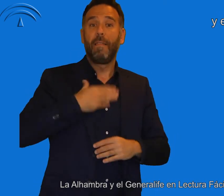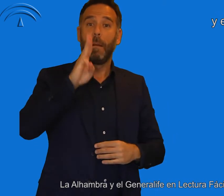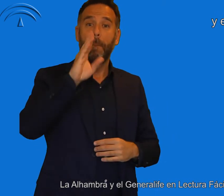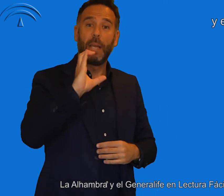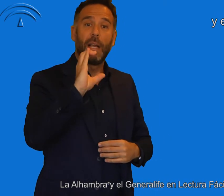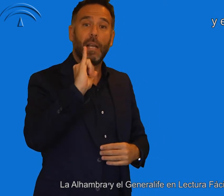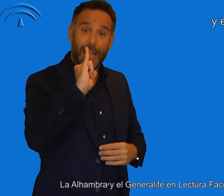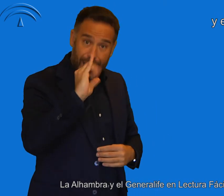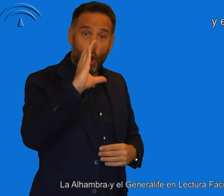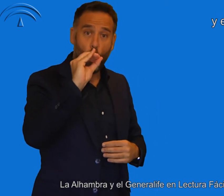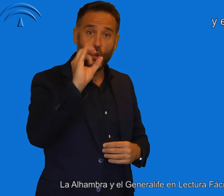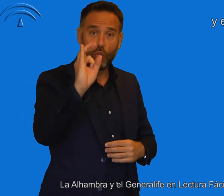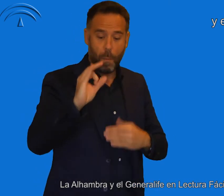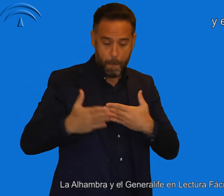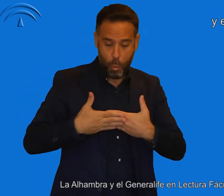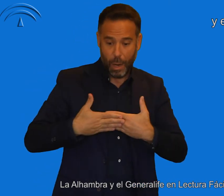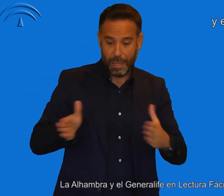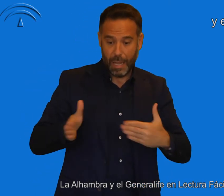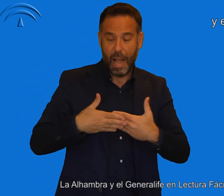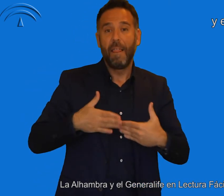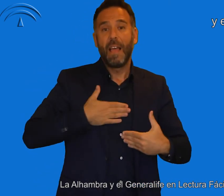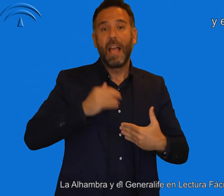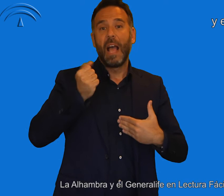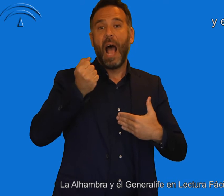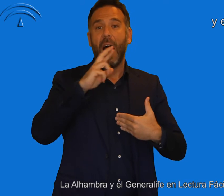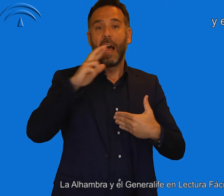Picos protege una puerta, la Puerta del Arrabal.